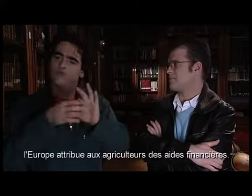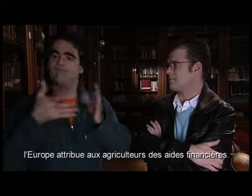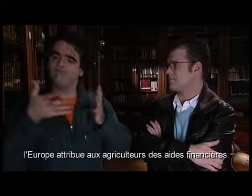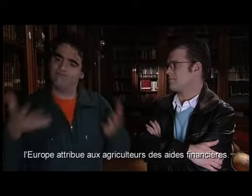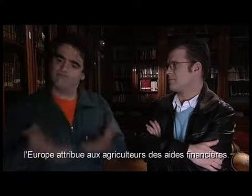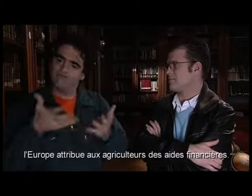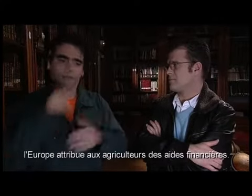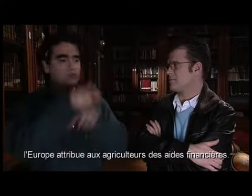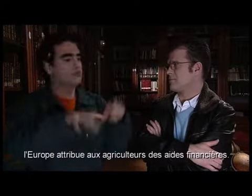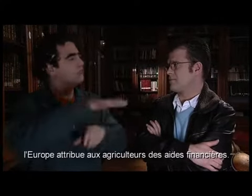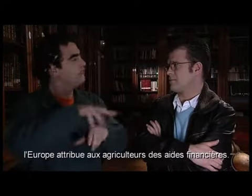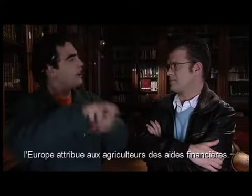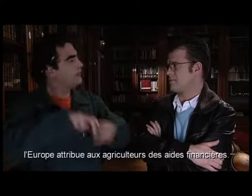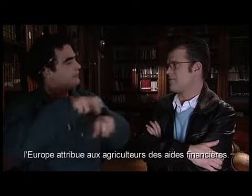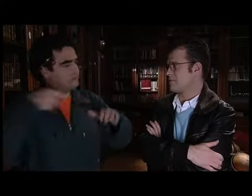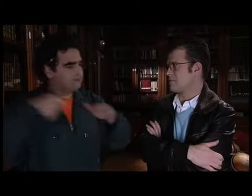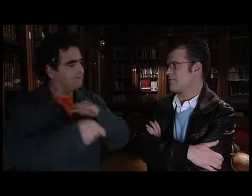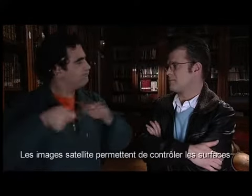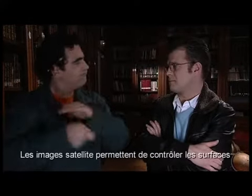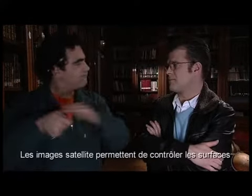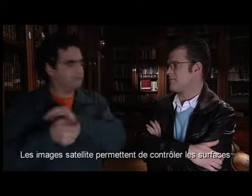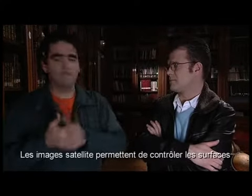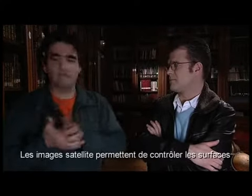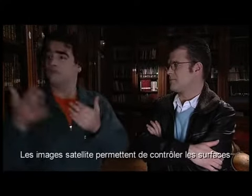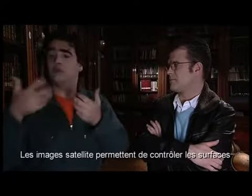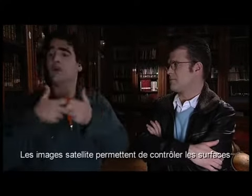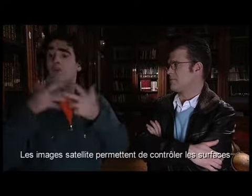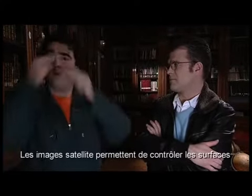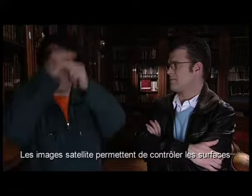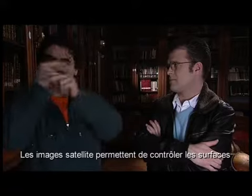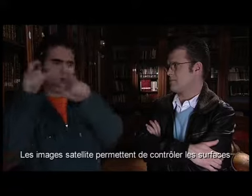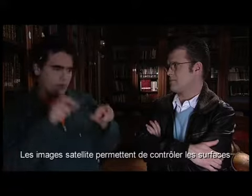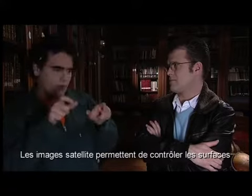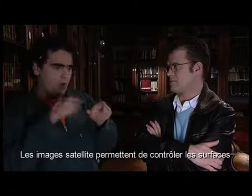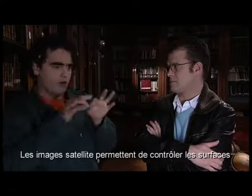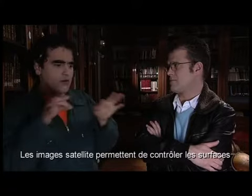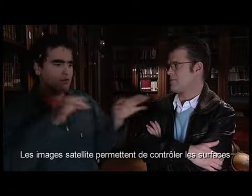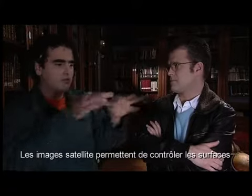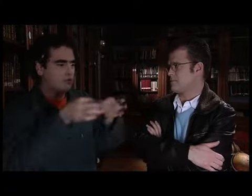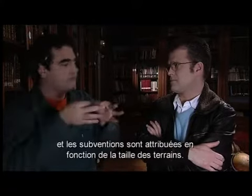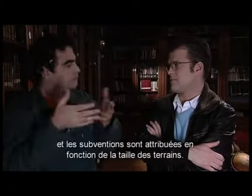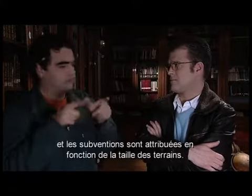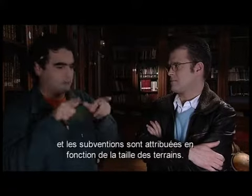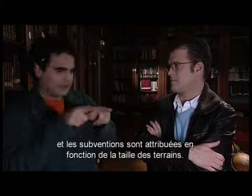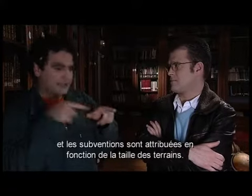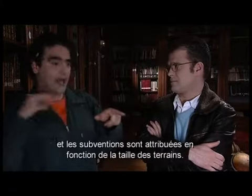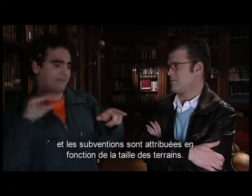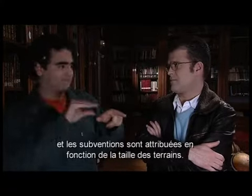agriculteurs des aides financières. Les images satellites permettent de contrôler les surfaces et les subventions sont attribuées